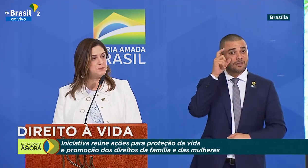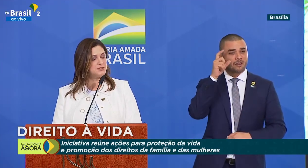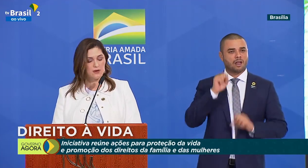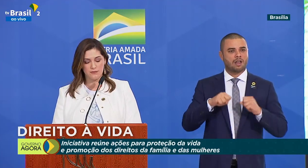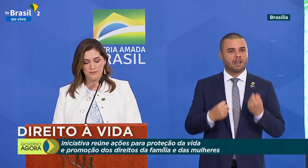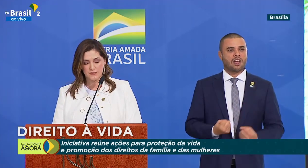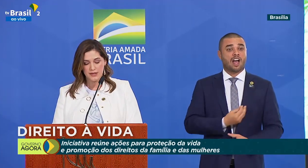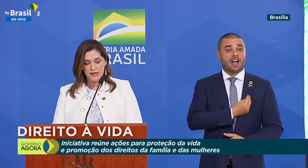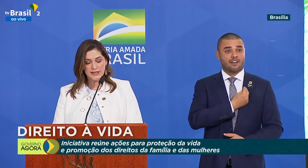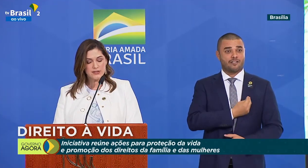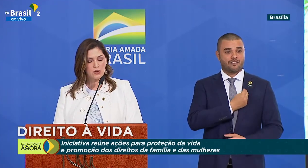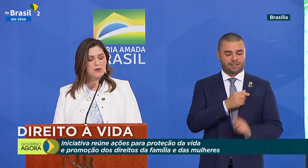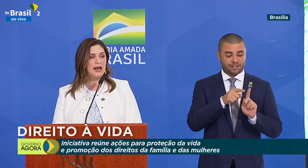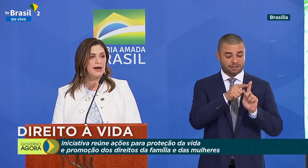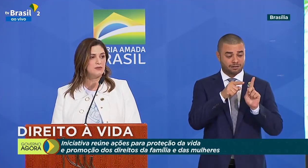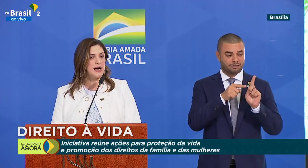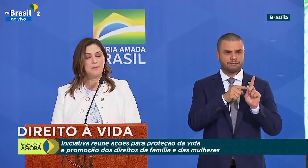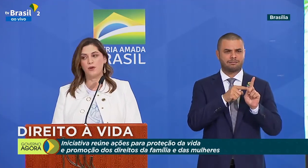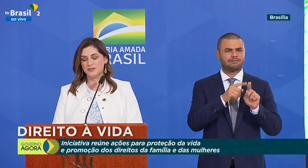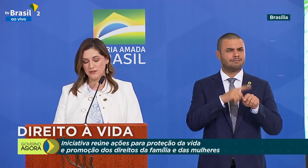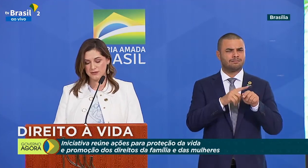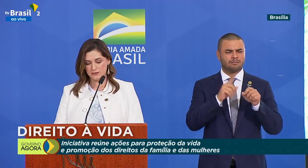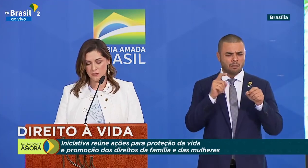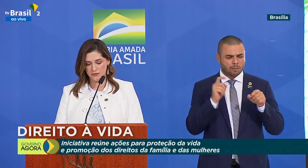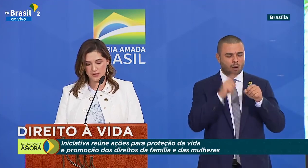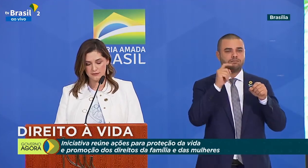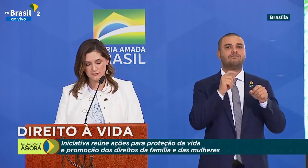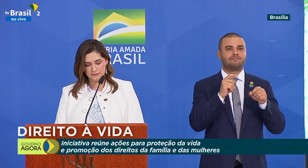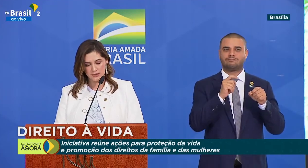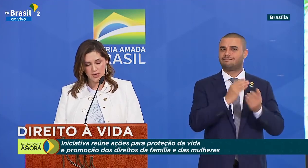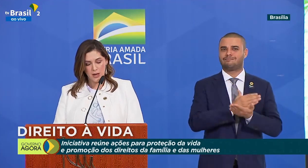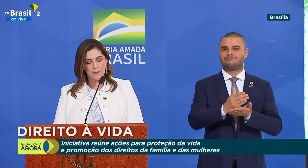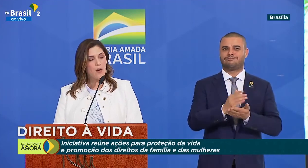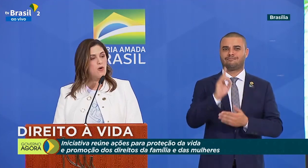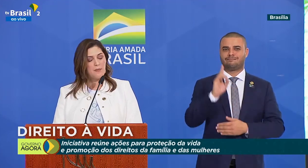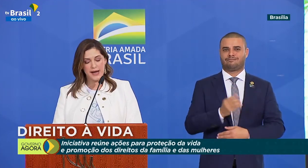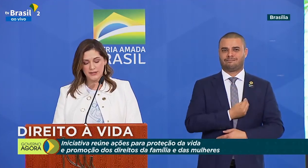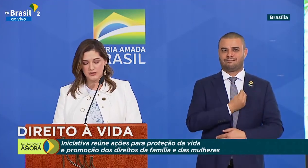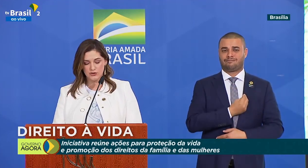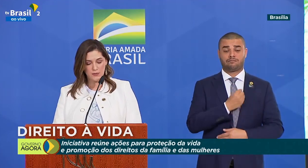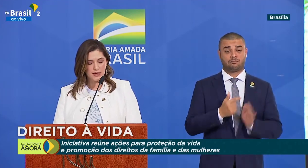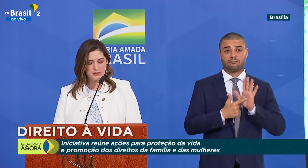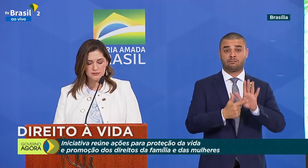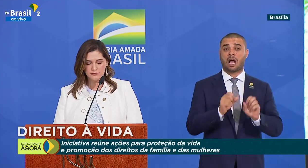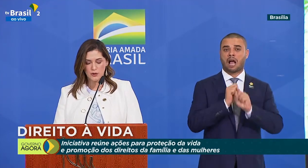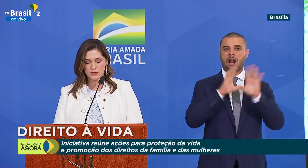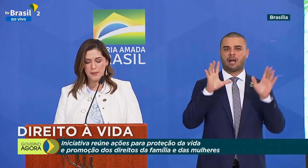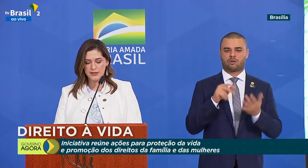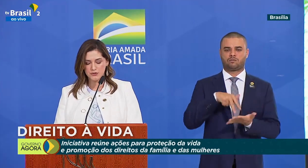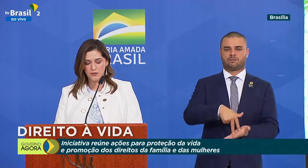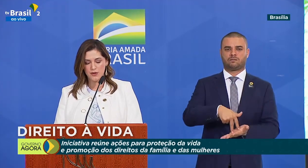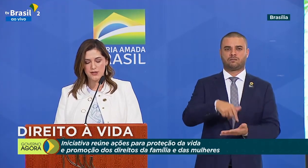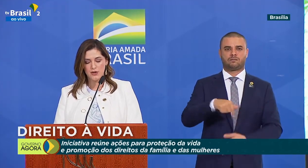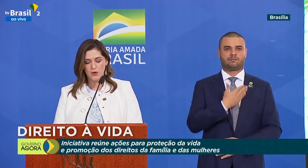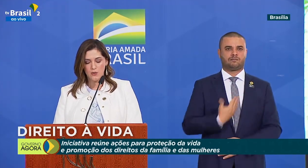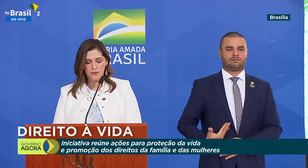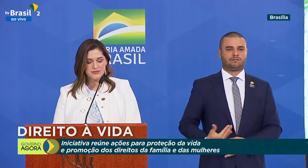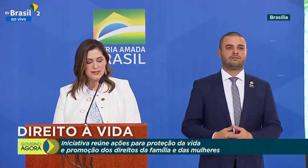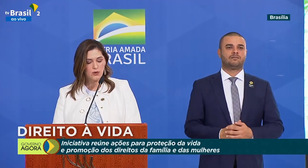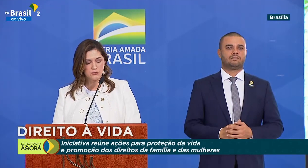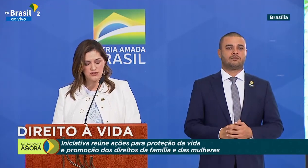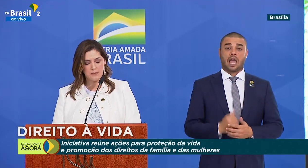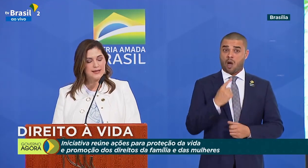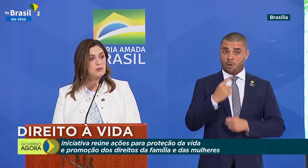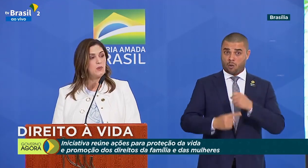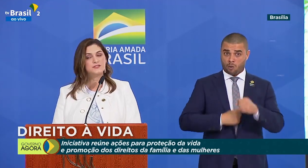desde a concepção a e deixou claro a posição desse governo pouco mais de um ano nosso país foi